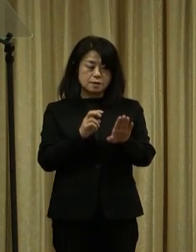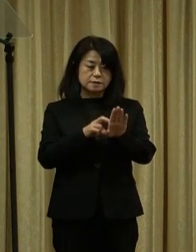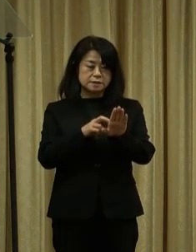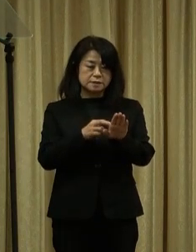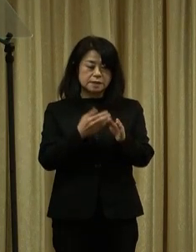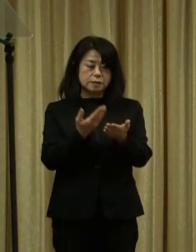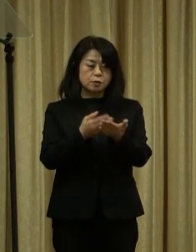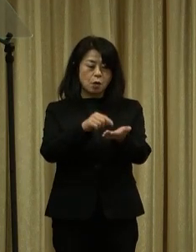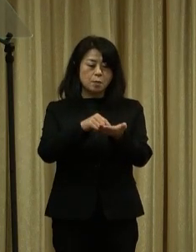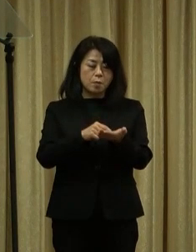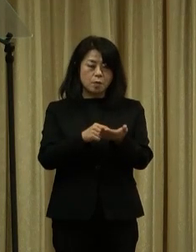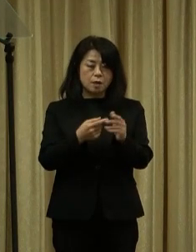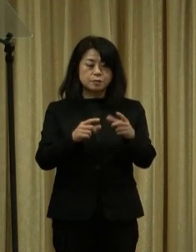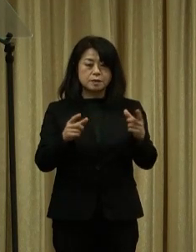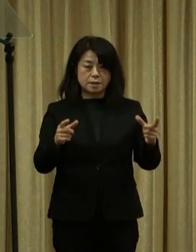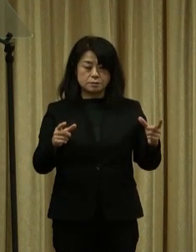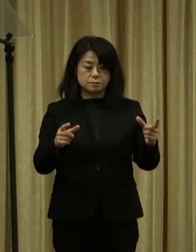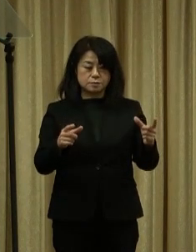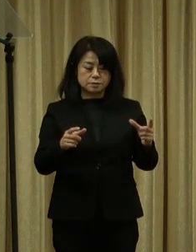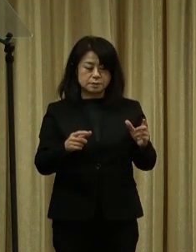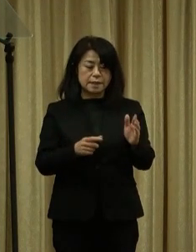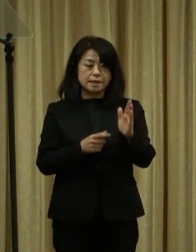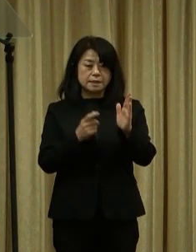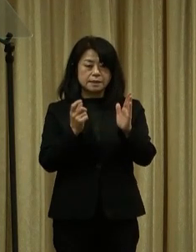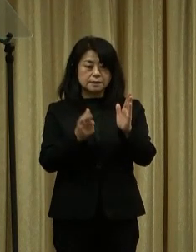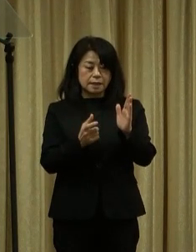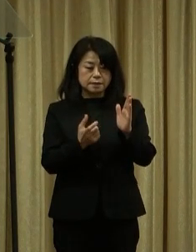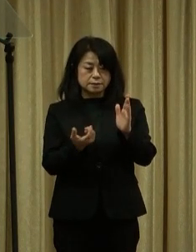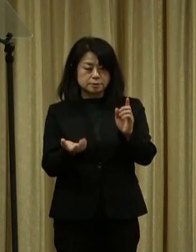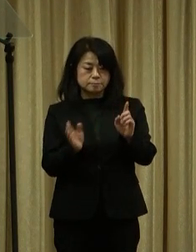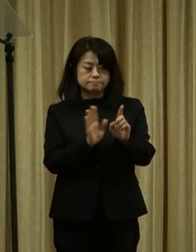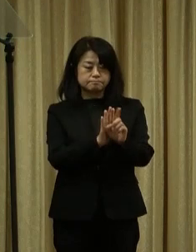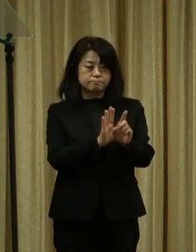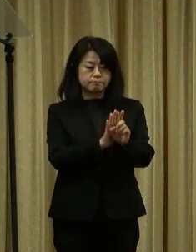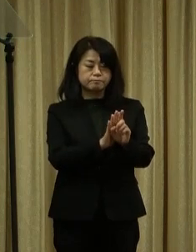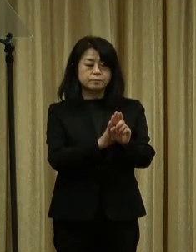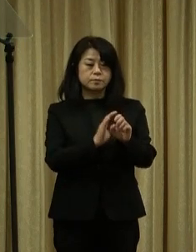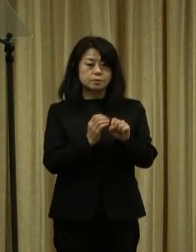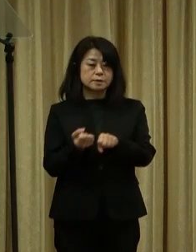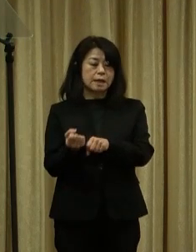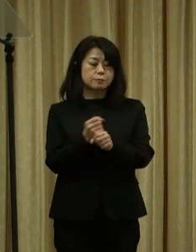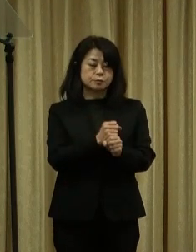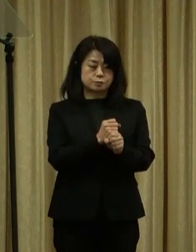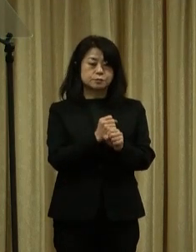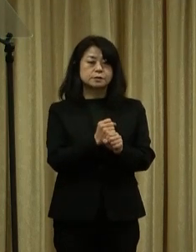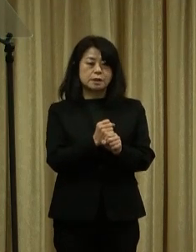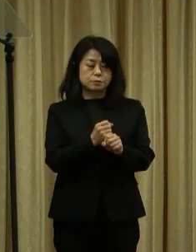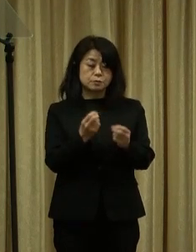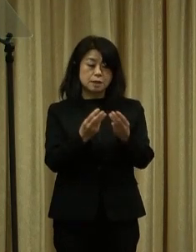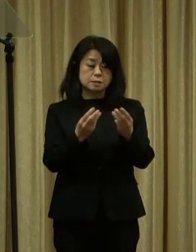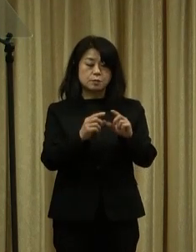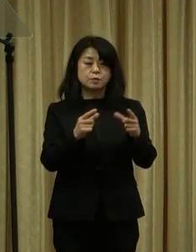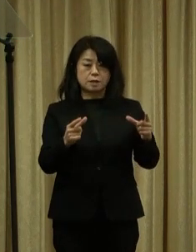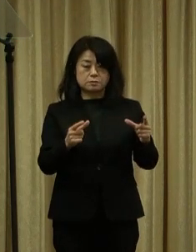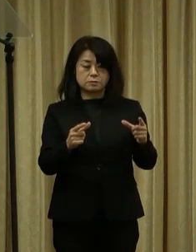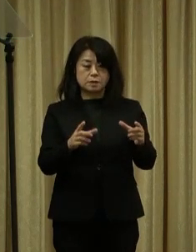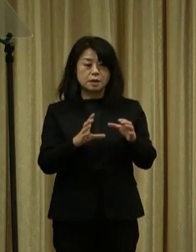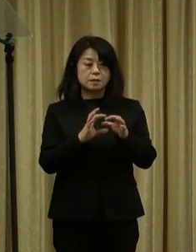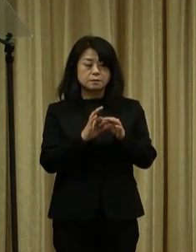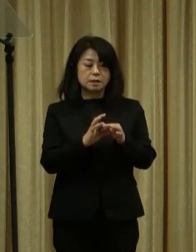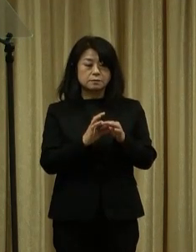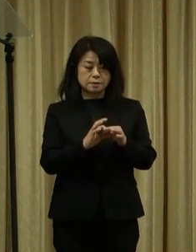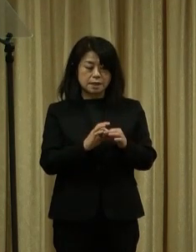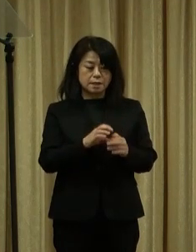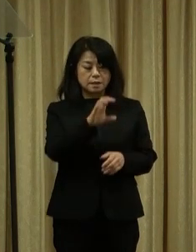した結果耐震補強をされようというニーズもこれから出てまいります。ですから耐震診断を補強するとセットして、その